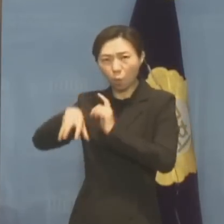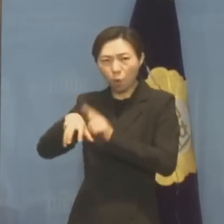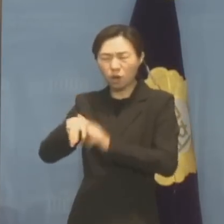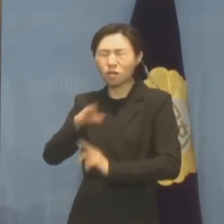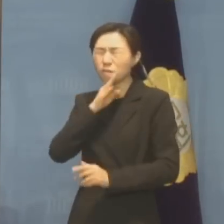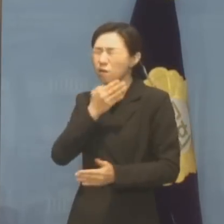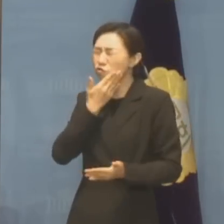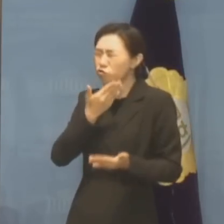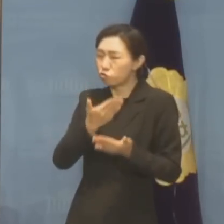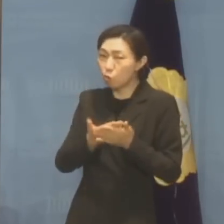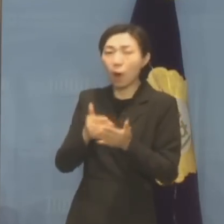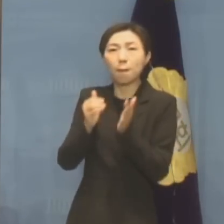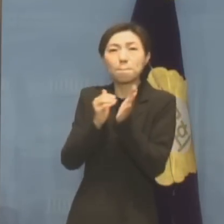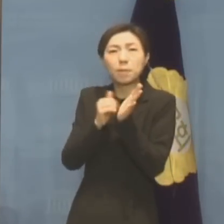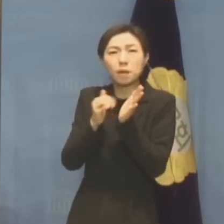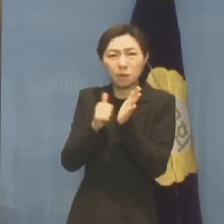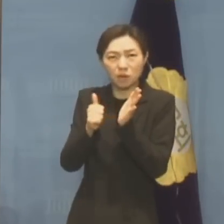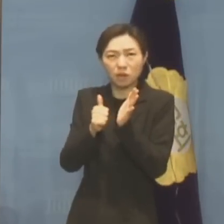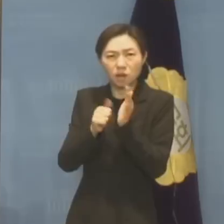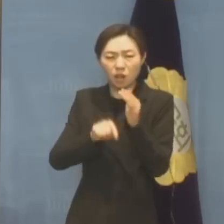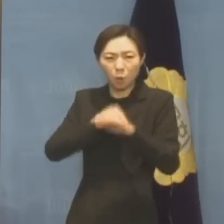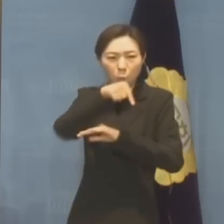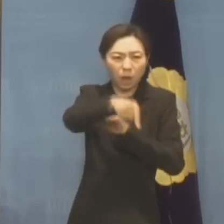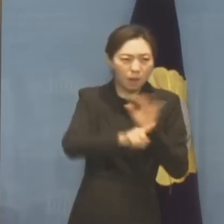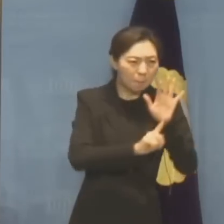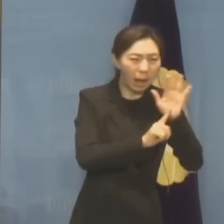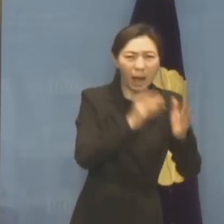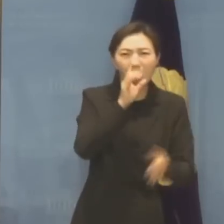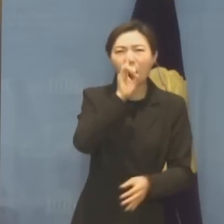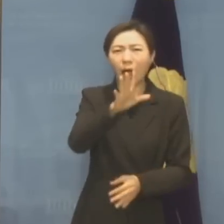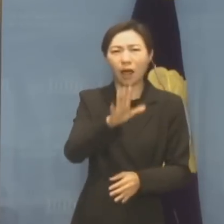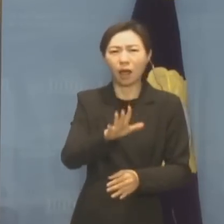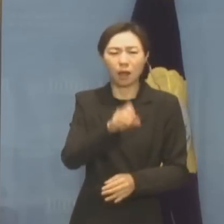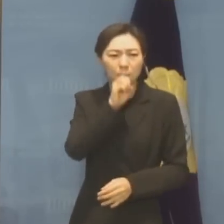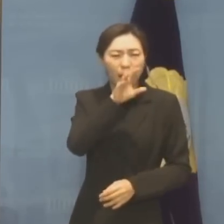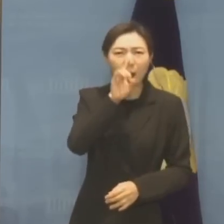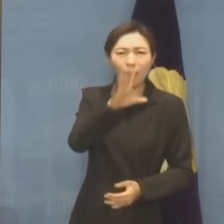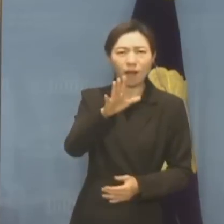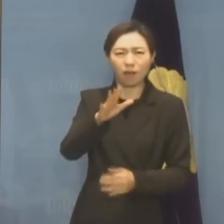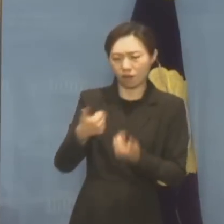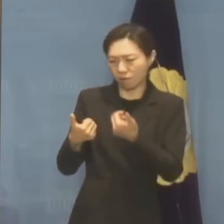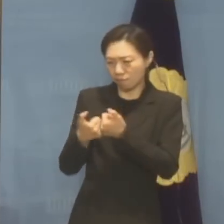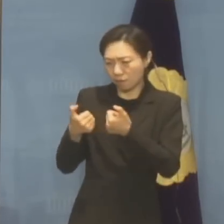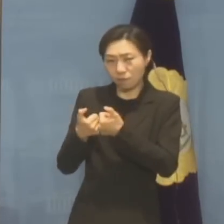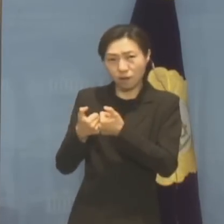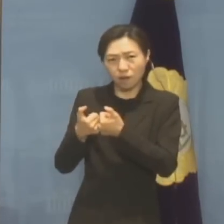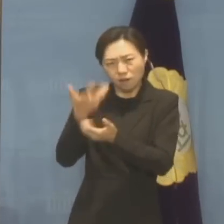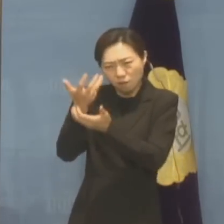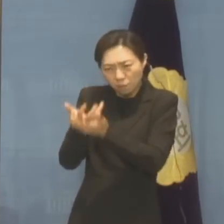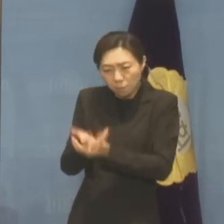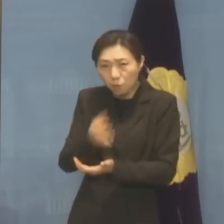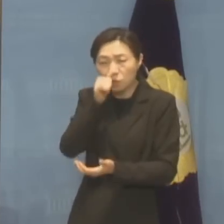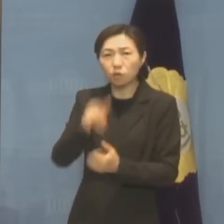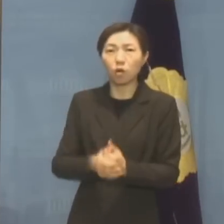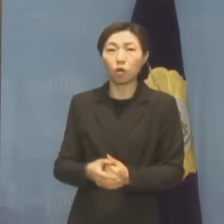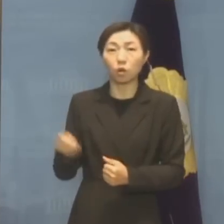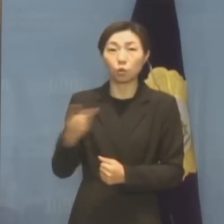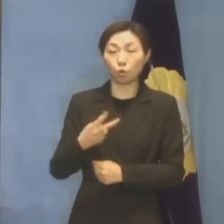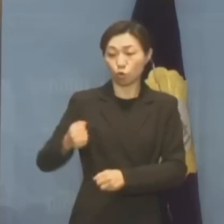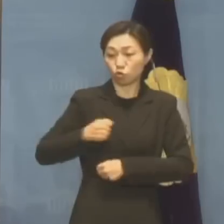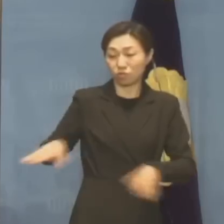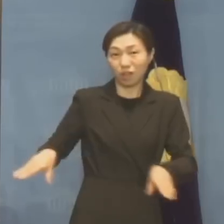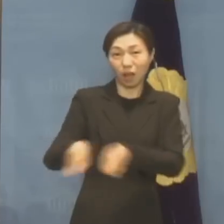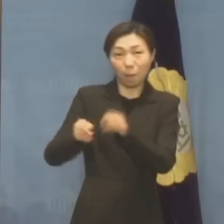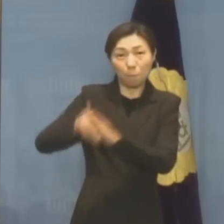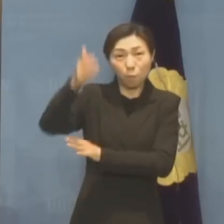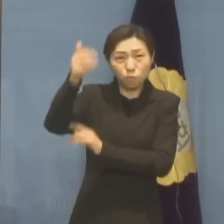상급비밀, 대외비 자료가 포함되어 있습니다. 심지어는 합참에서 생산한 군사 2급비밀 문서도